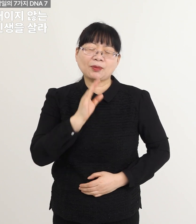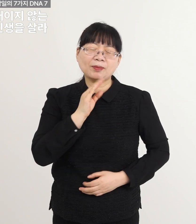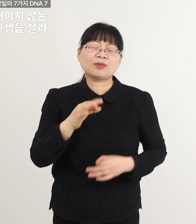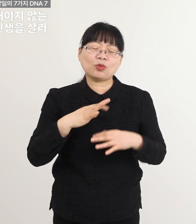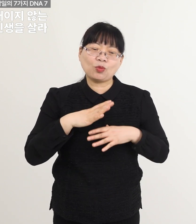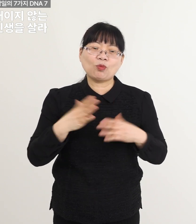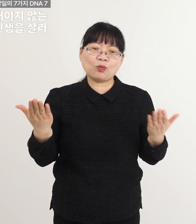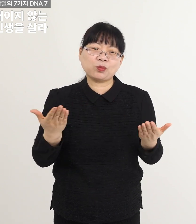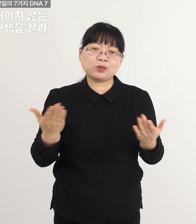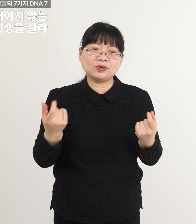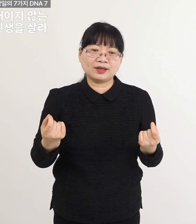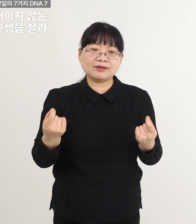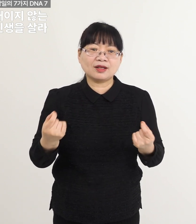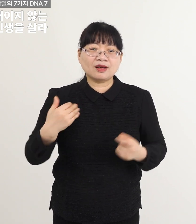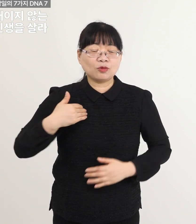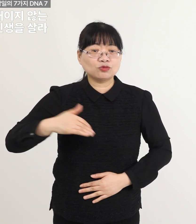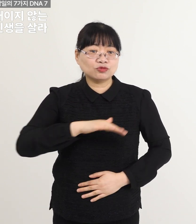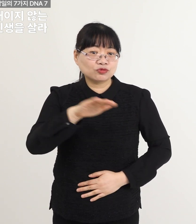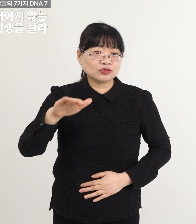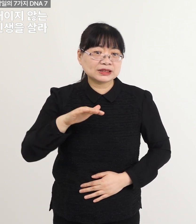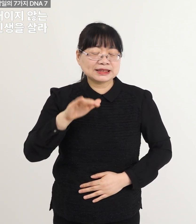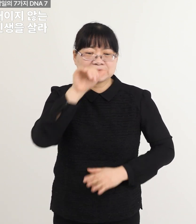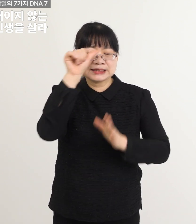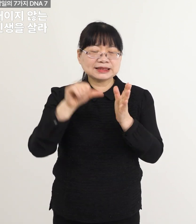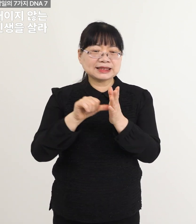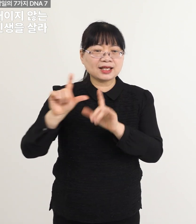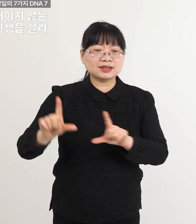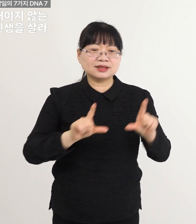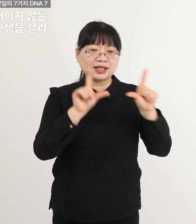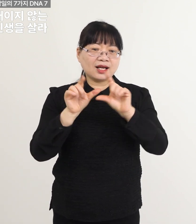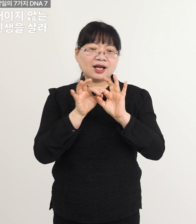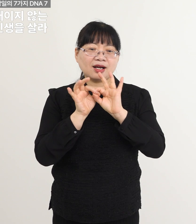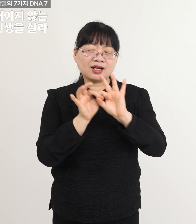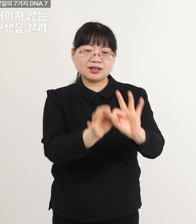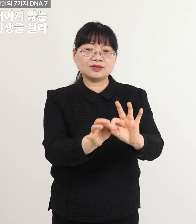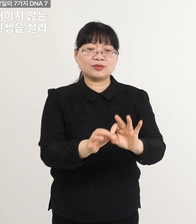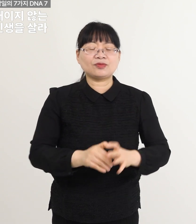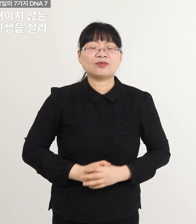놀랍죠? 우리도 인생을 살아가면서